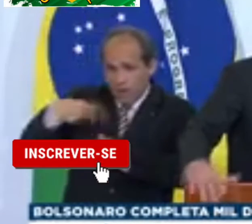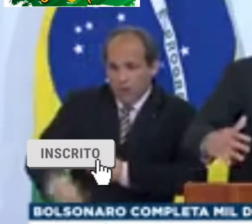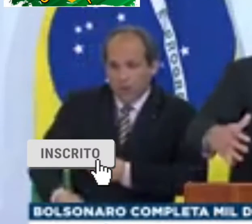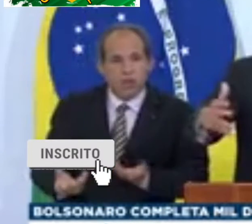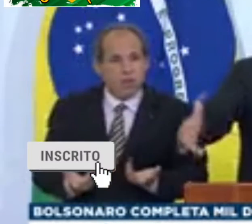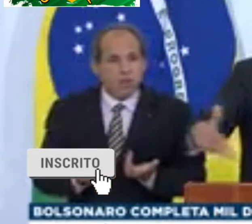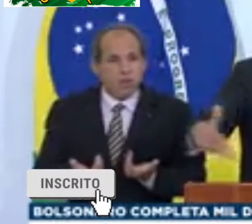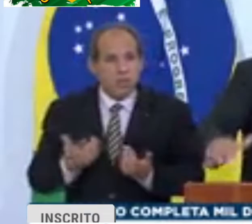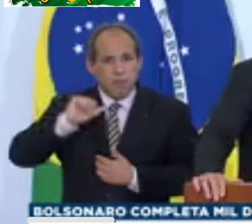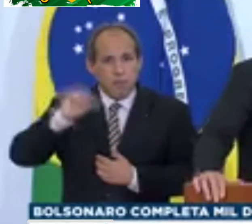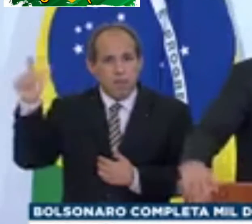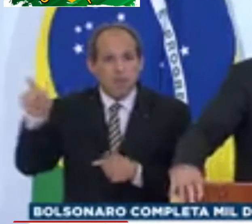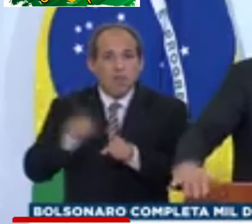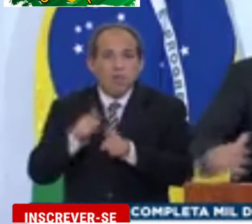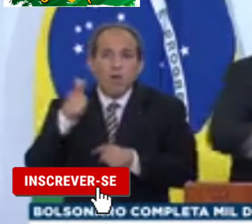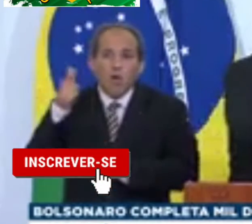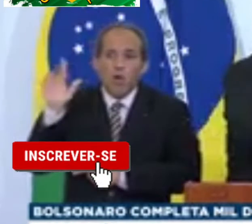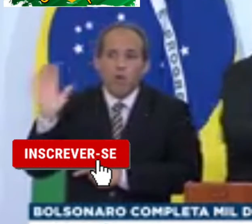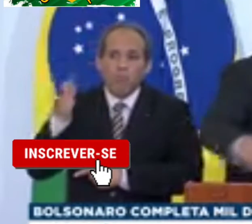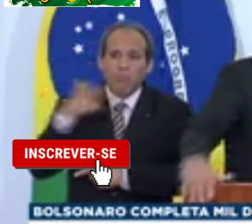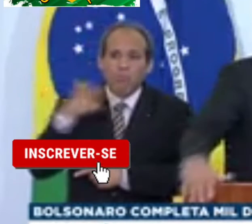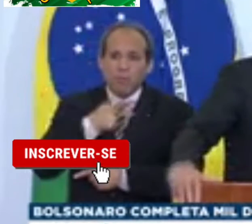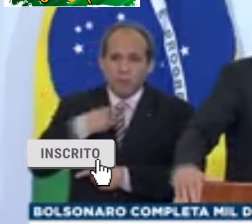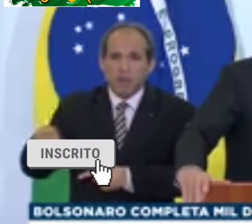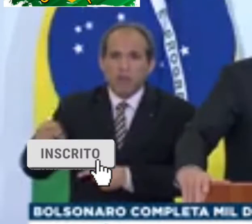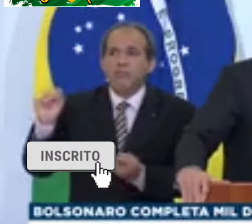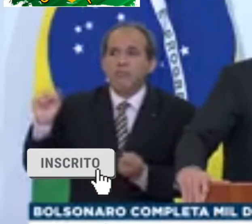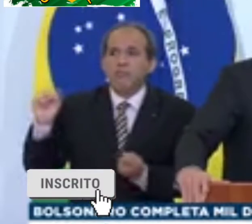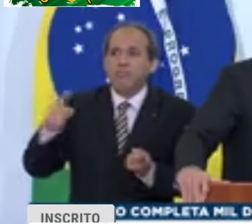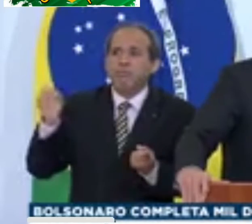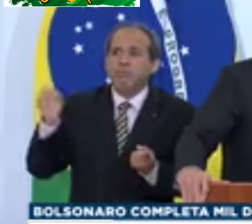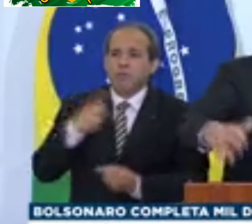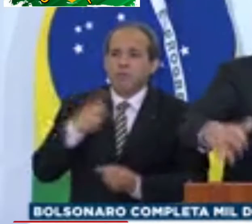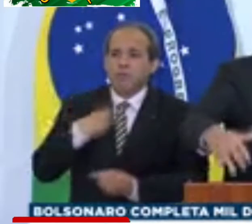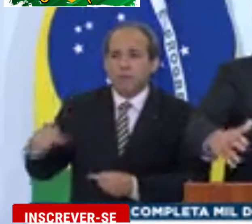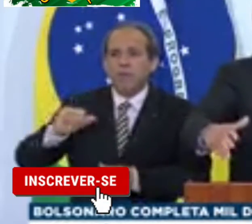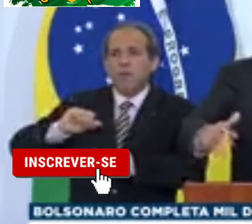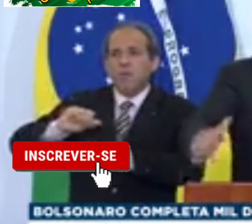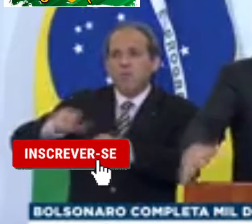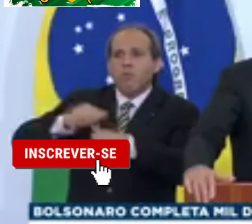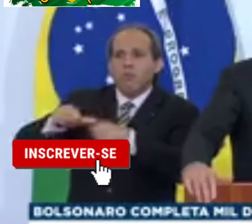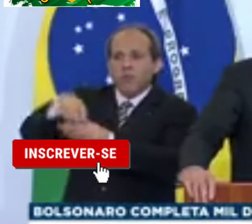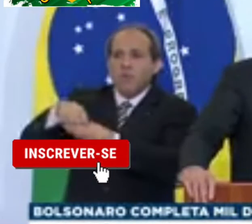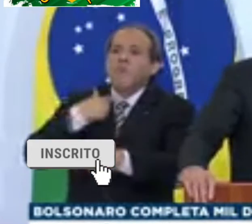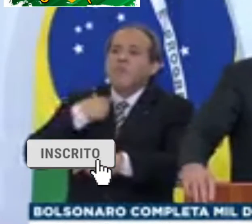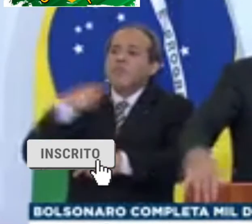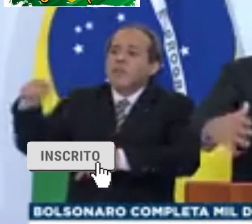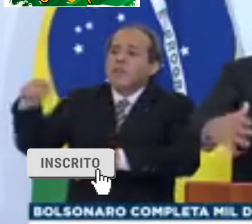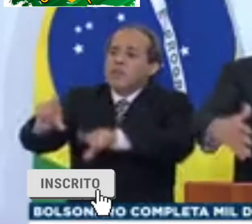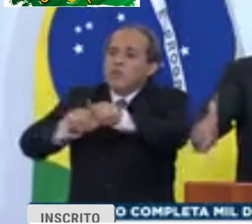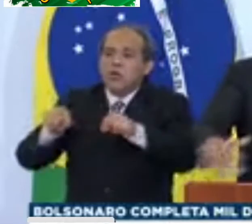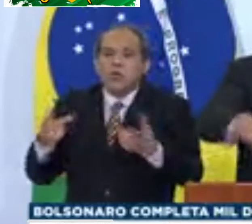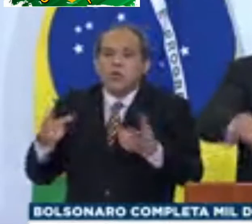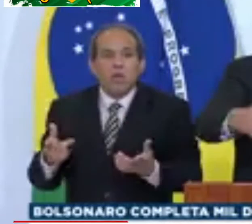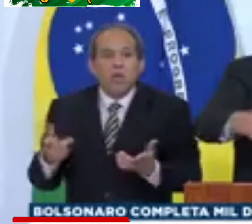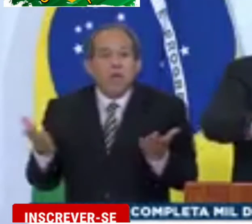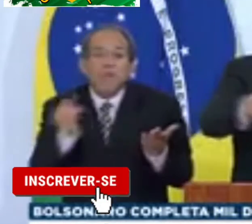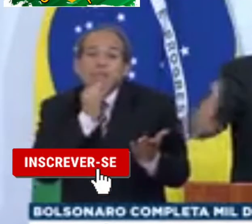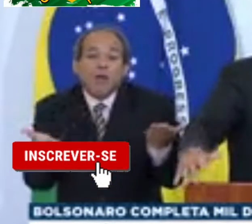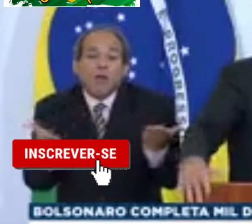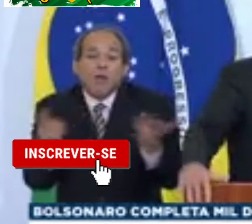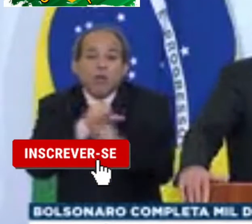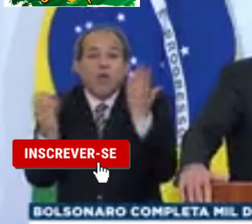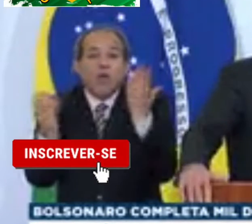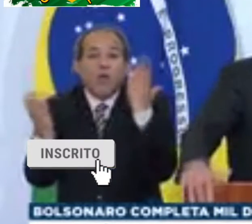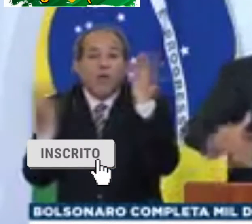Assim como de outros presidentes, foram de outras pessoas. Era o ciclo de amizade deles. Comparem hoje